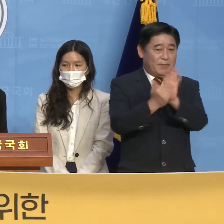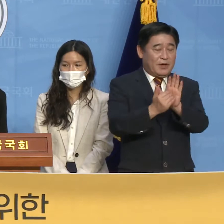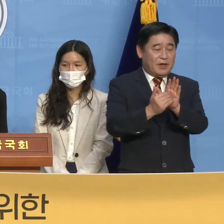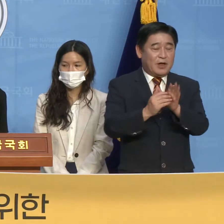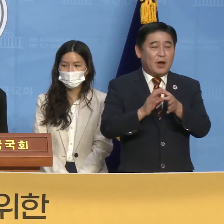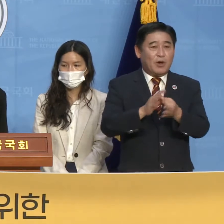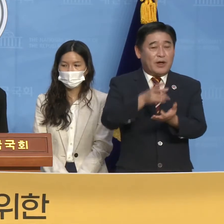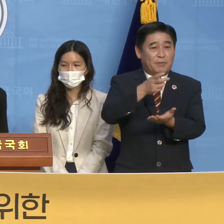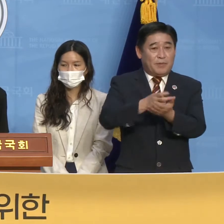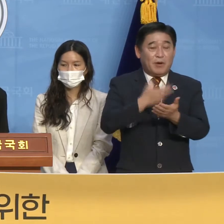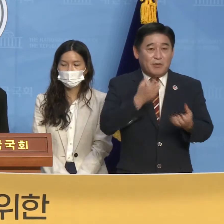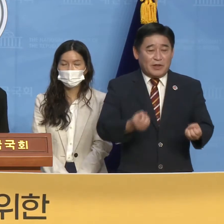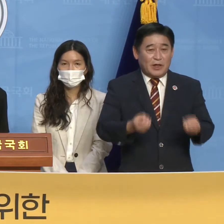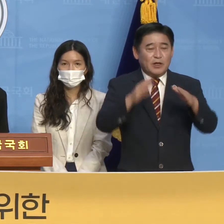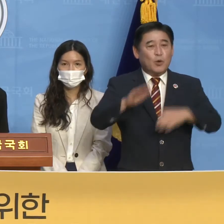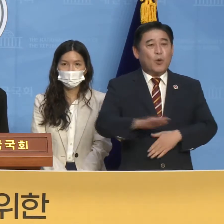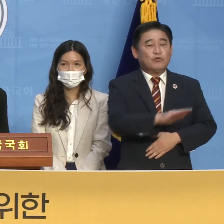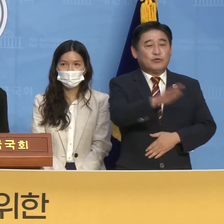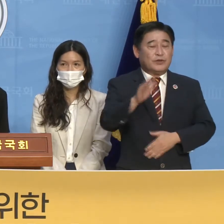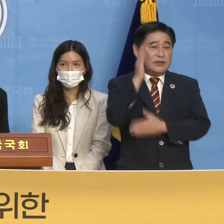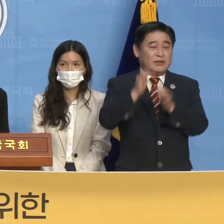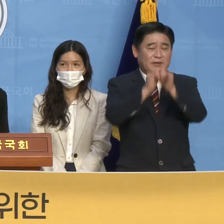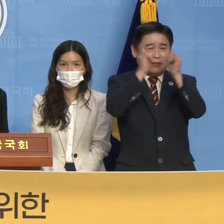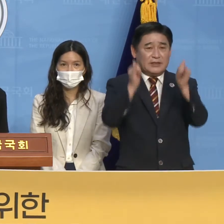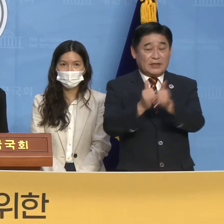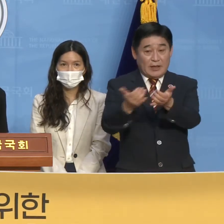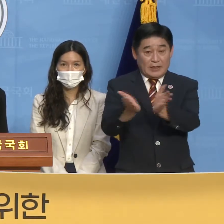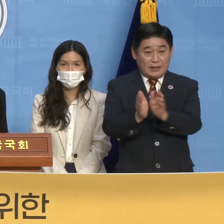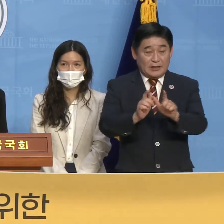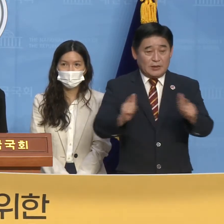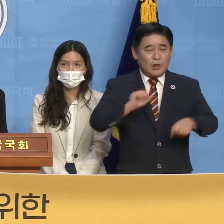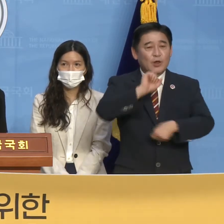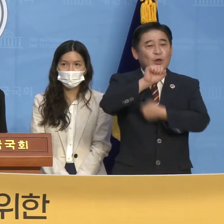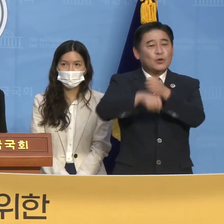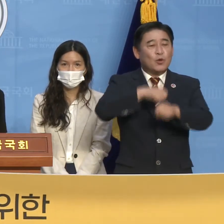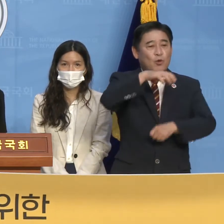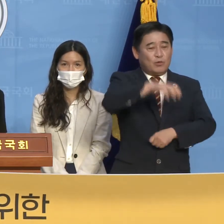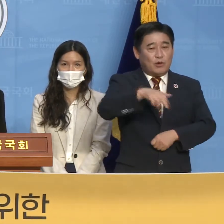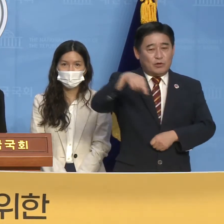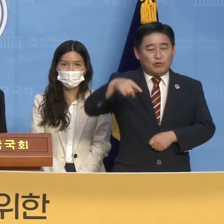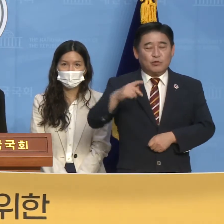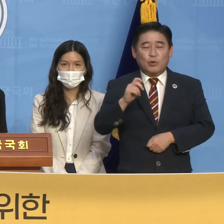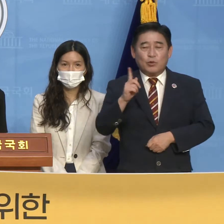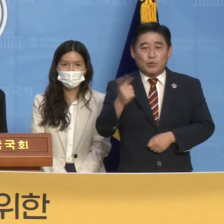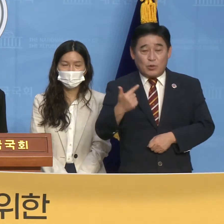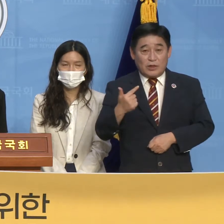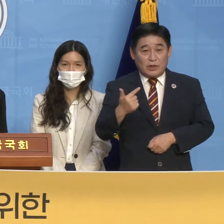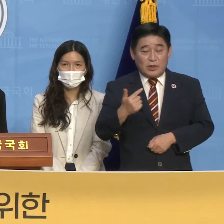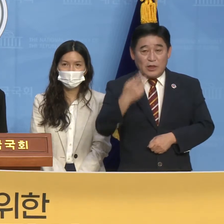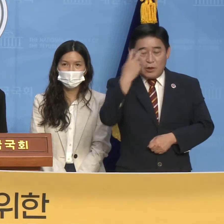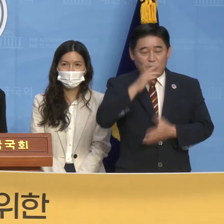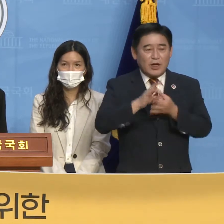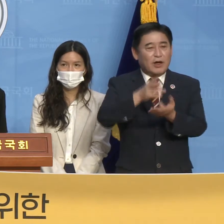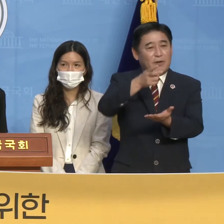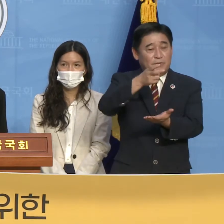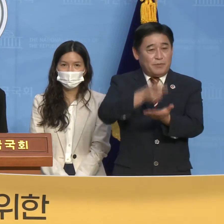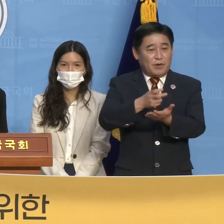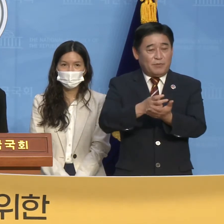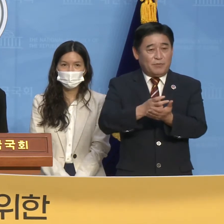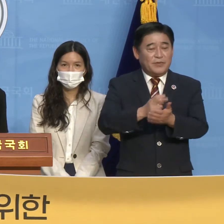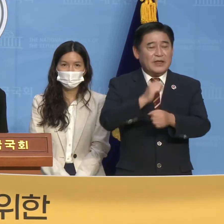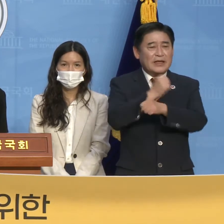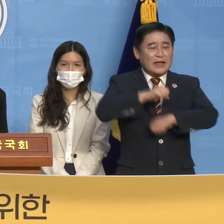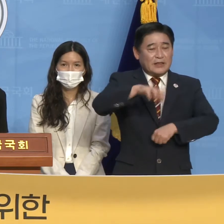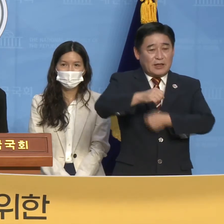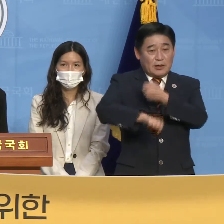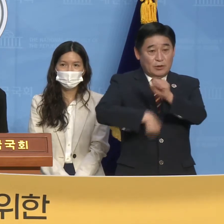환영한다. 오늘 우리 시민사회단체들은 동물원 및 수족관의 관리에 관한 법률과